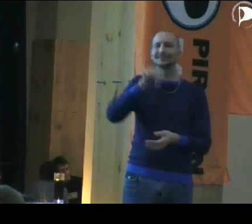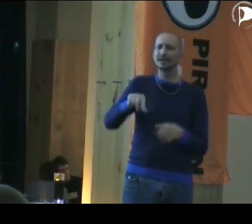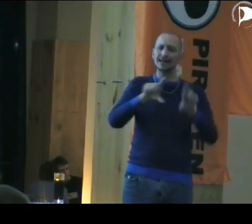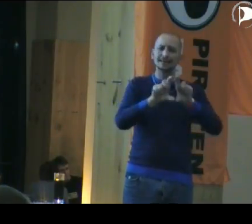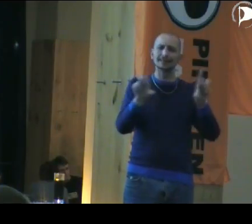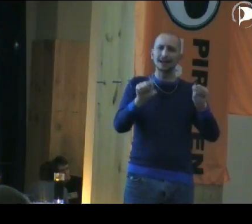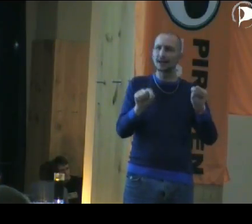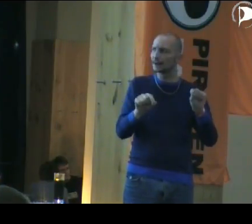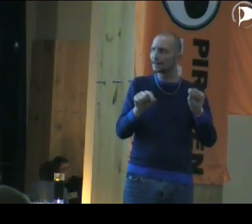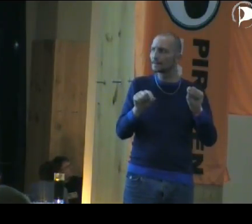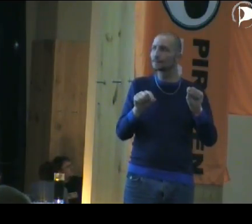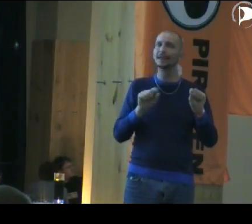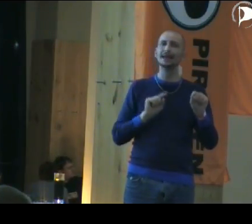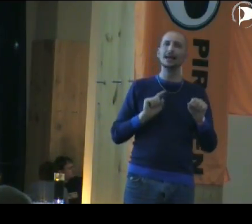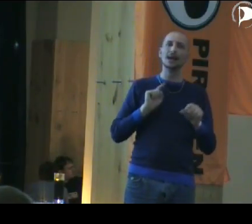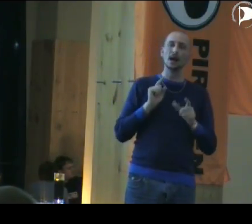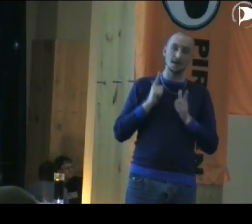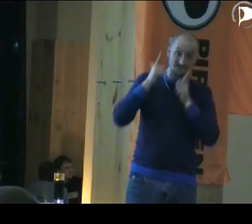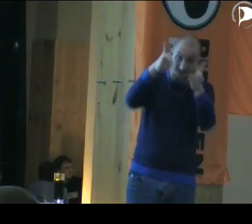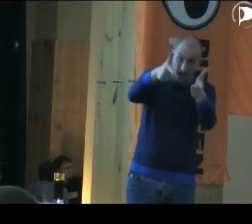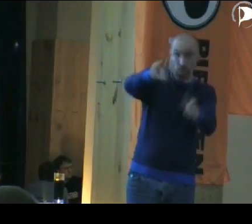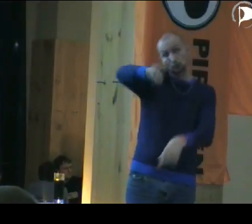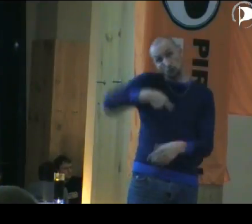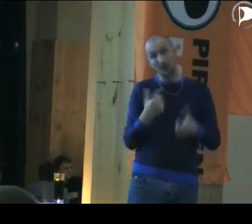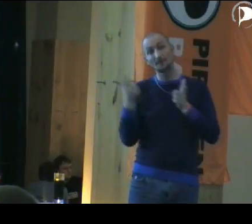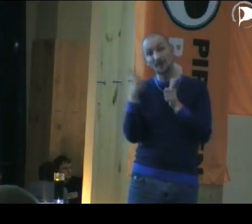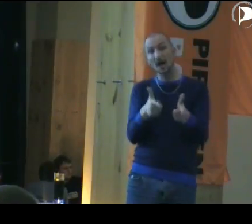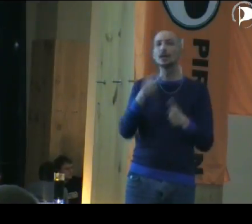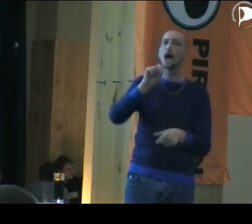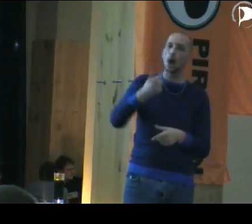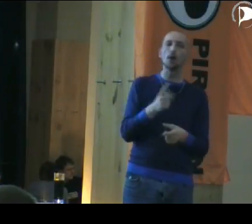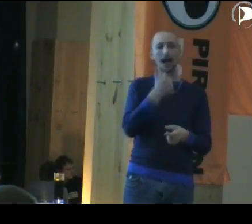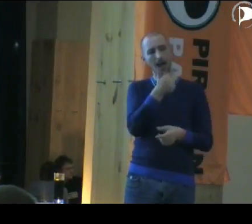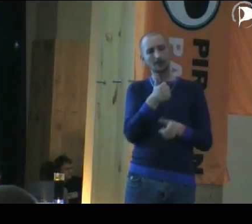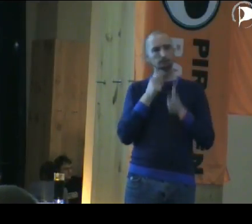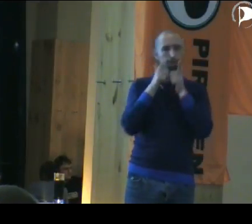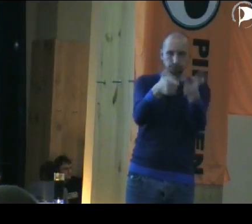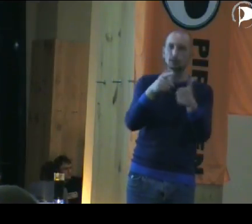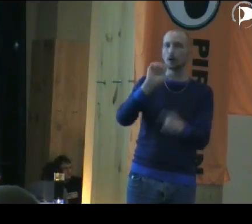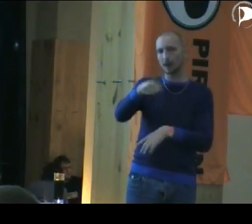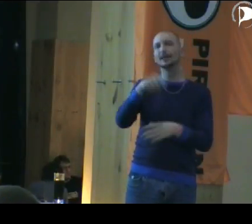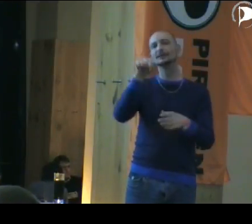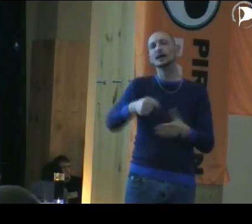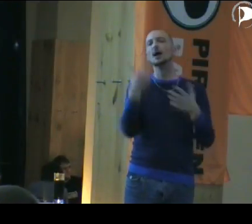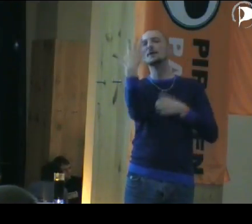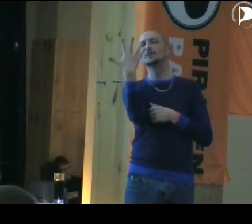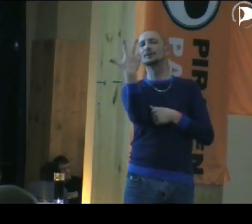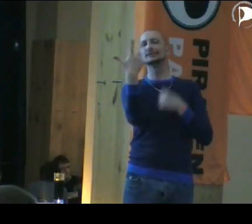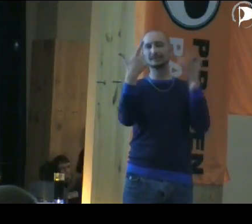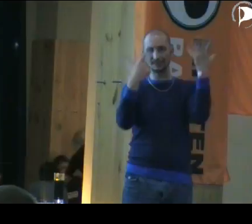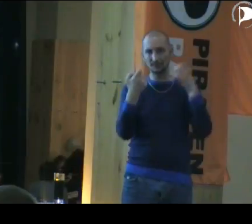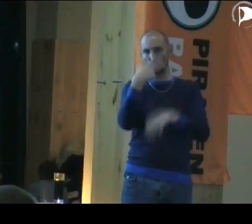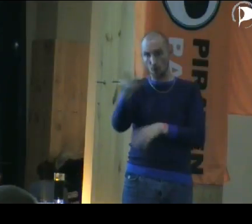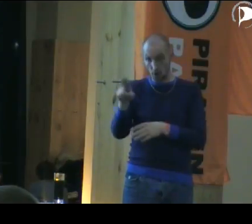sind nicht auf dem hin- und rückfahrt ermöglichen kann auch noch eine fahrstrecke verbuchen für 75 euro einfach deswegen als 100